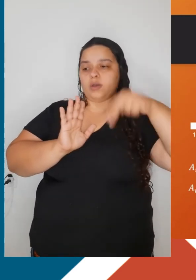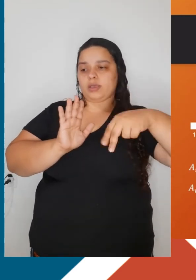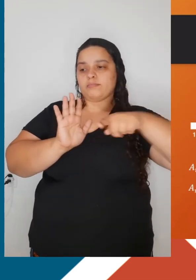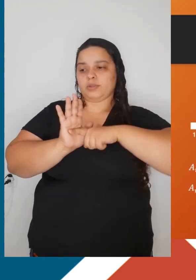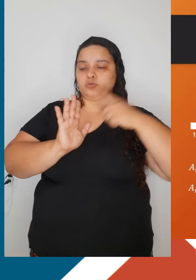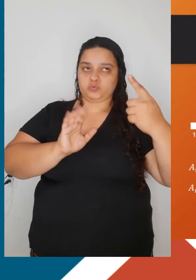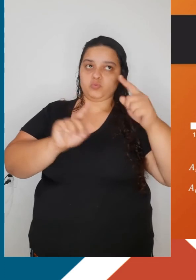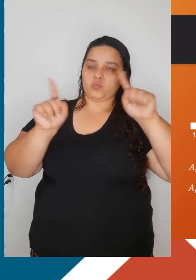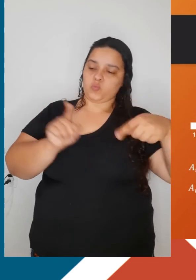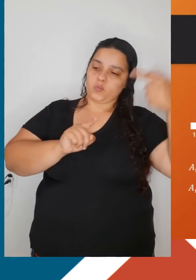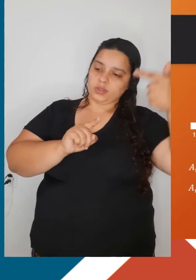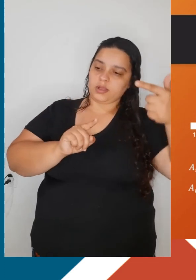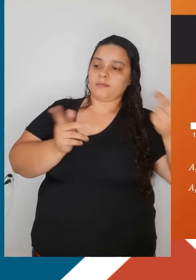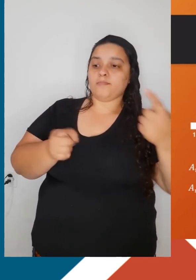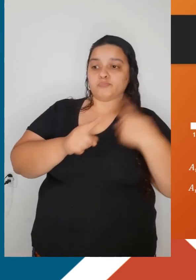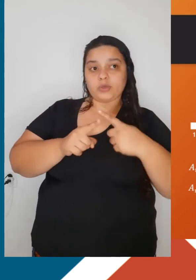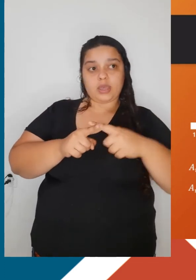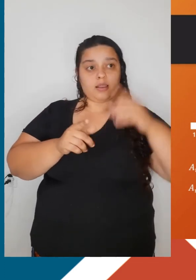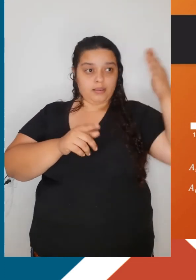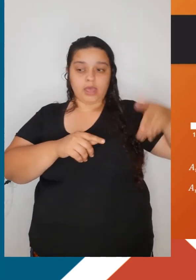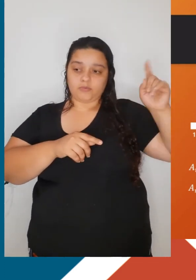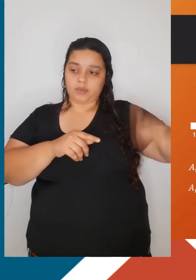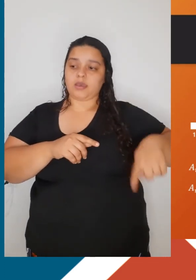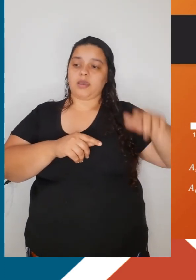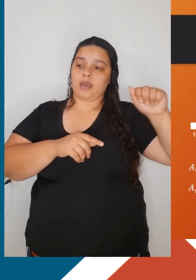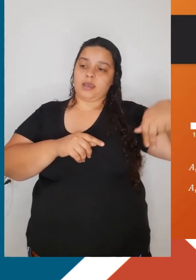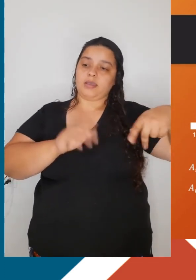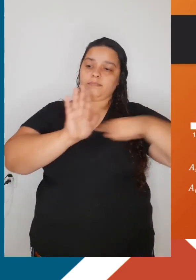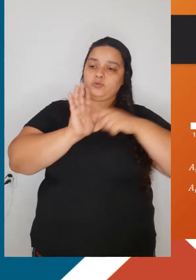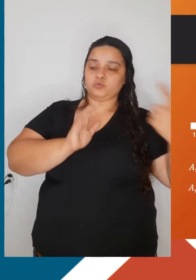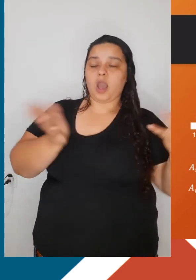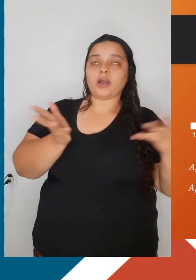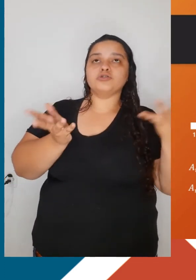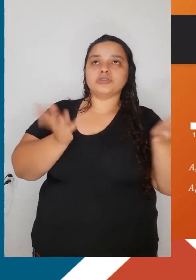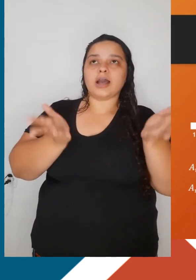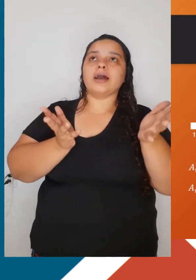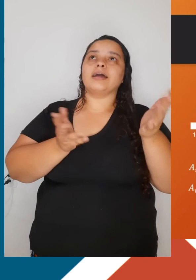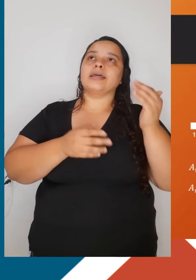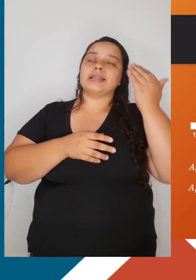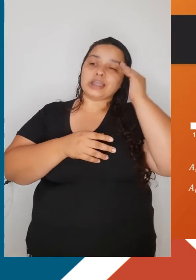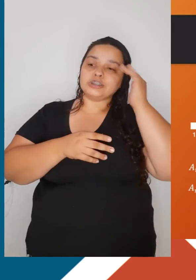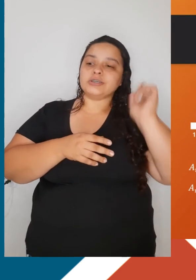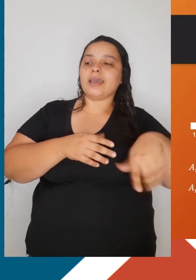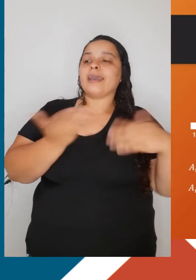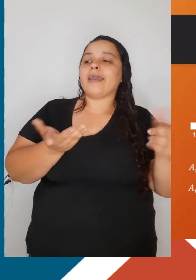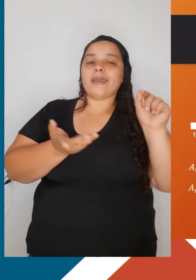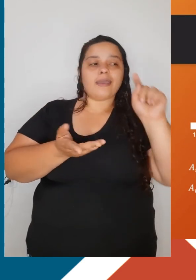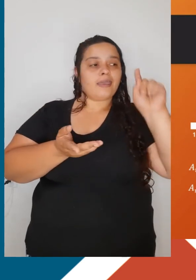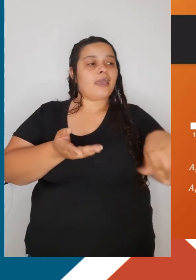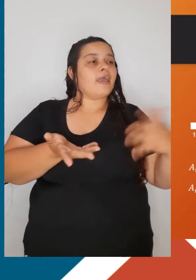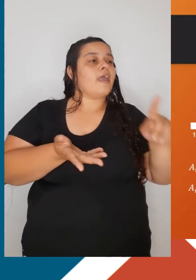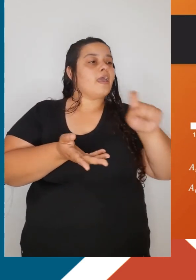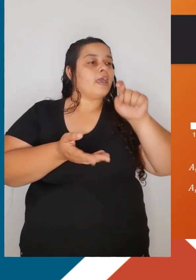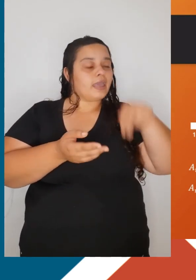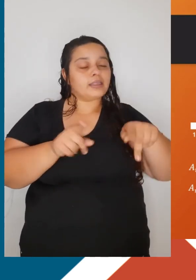ao quadrado, já que o lado desse quadrado é n-1. Com isso, nós já determinamos quem é a n e a